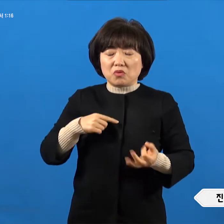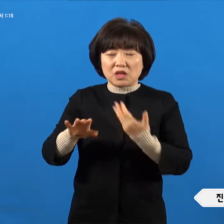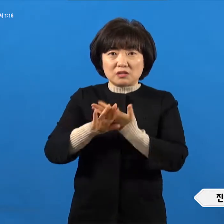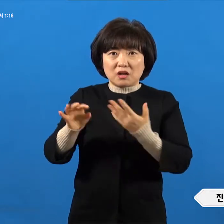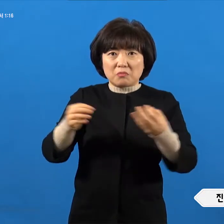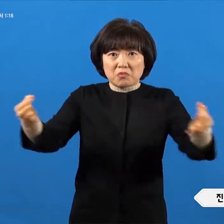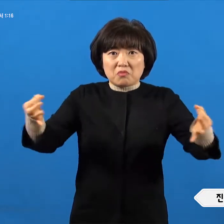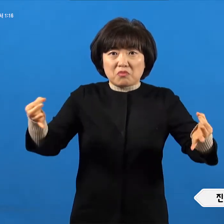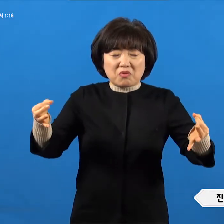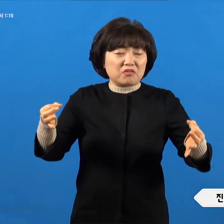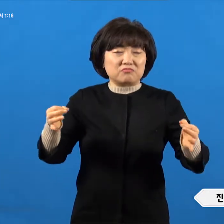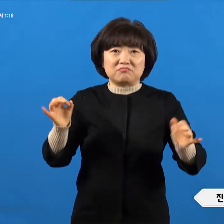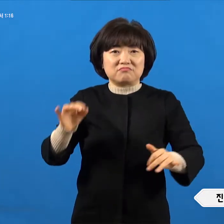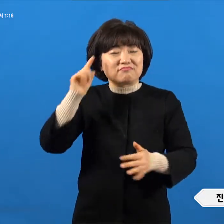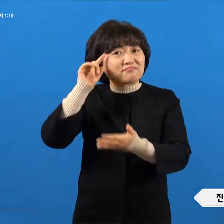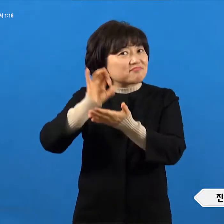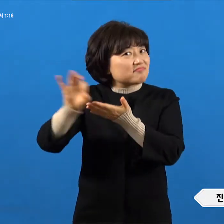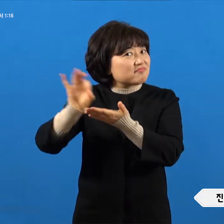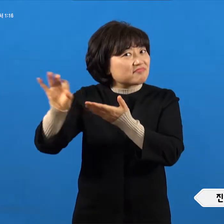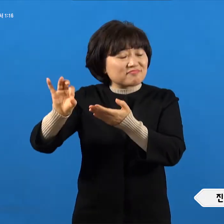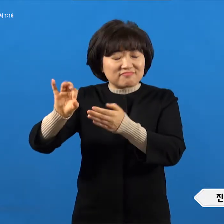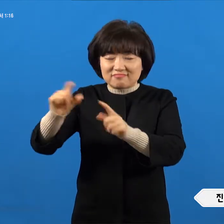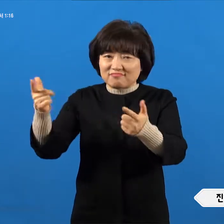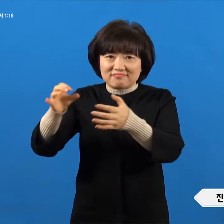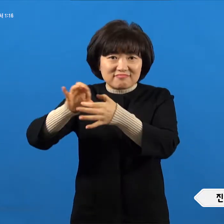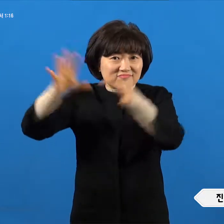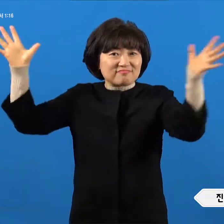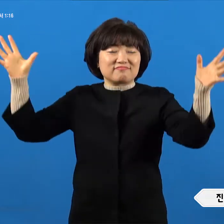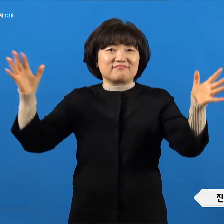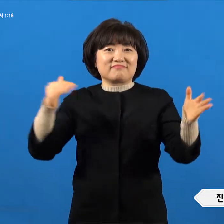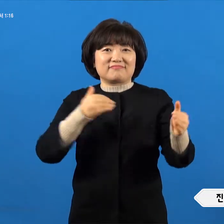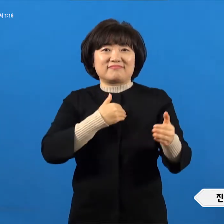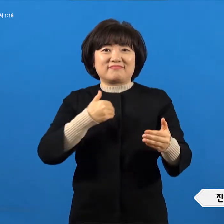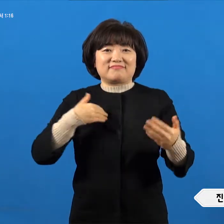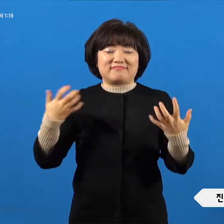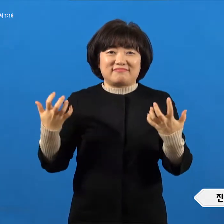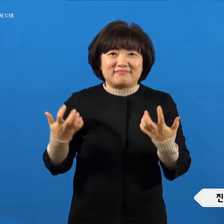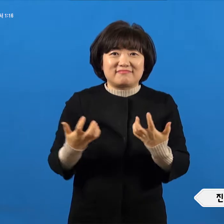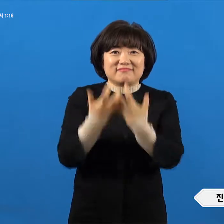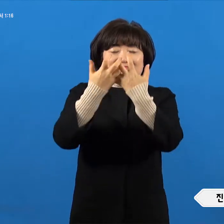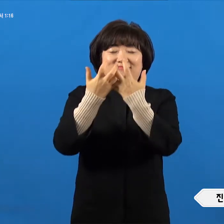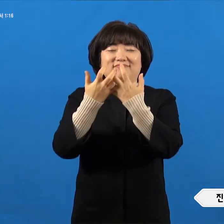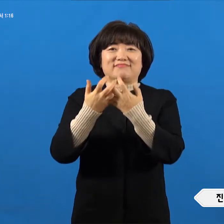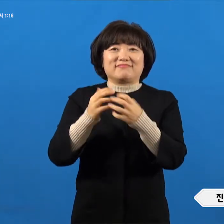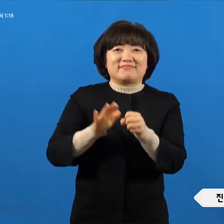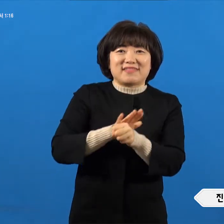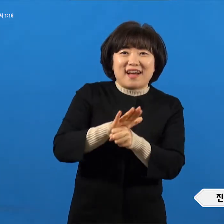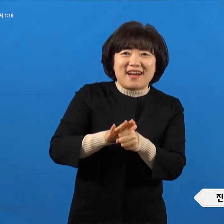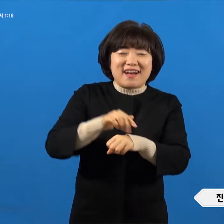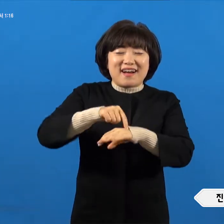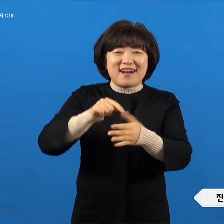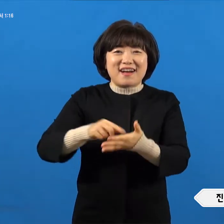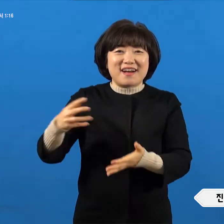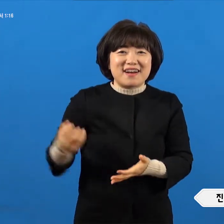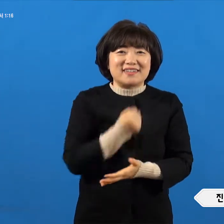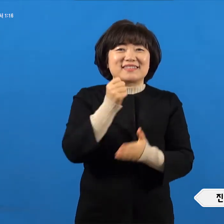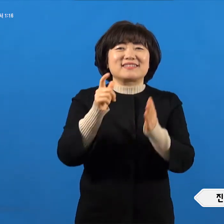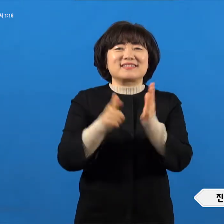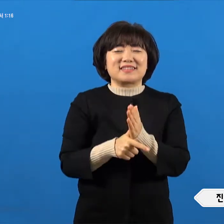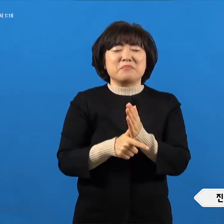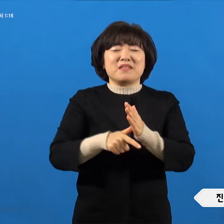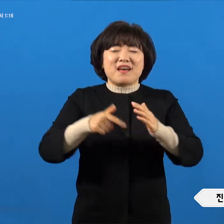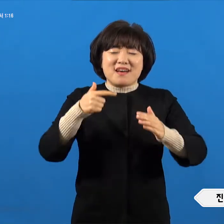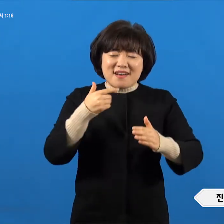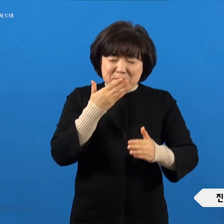그 기쁨으로, 그 사랑으로, 그 관계 가운데 그는 기회가 있을 때마다 할 수 있거든